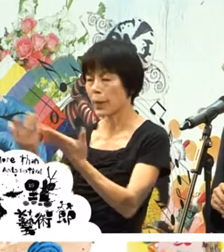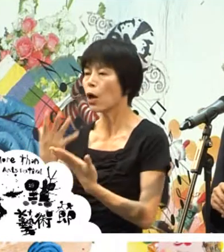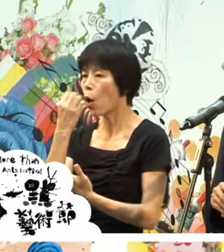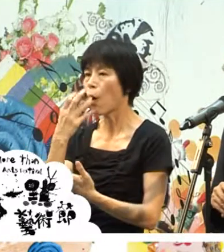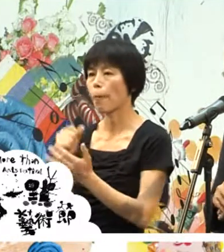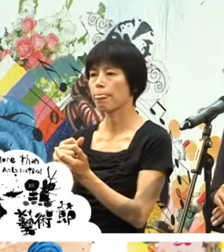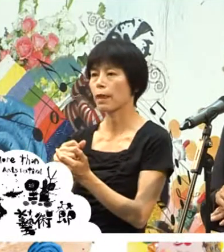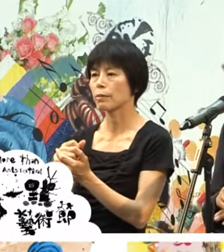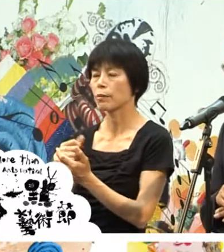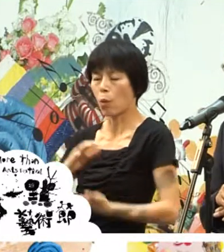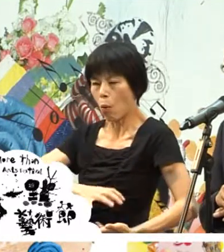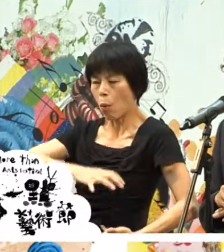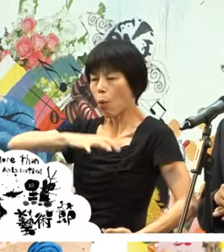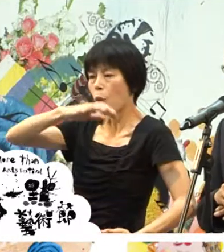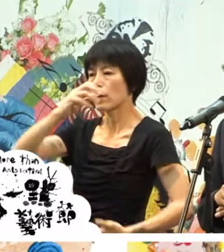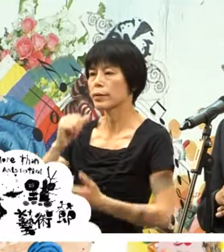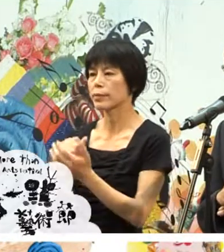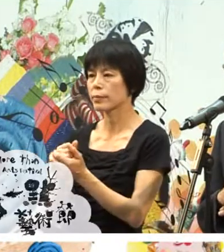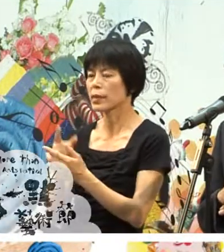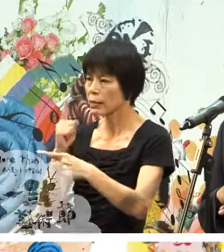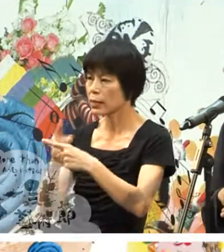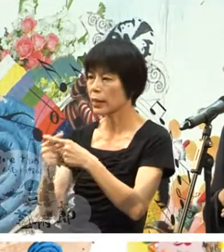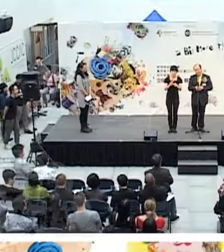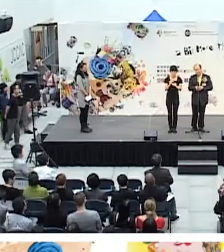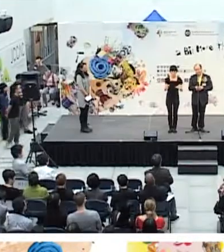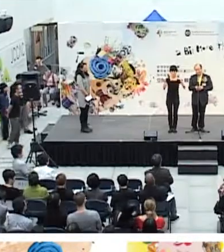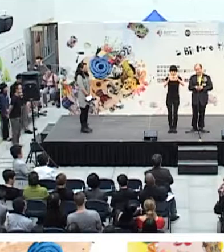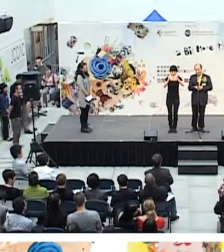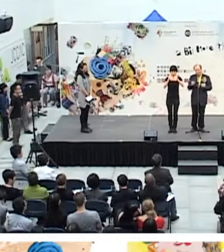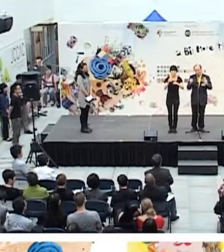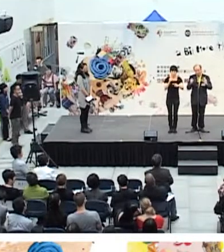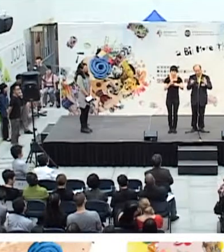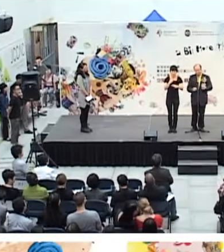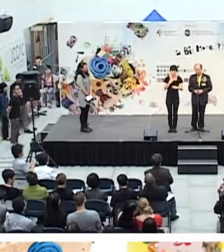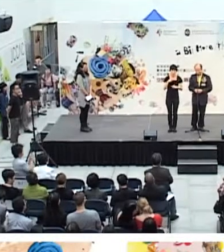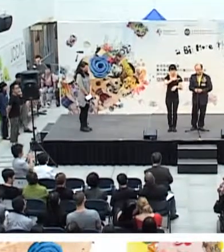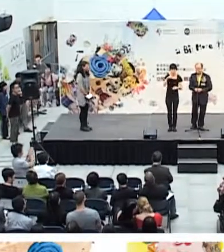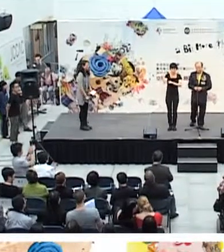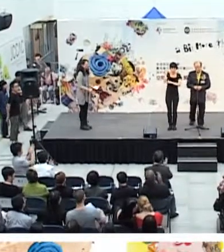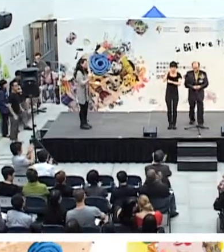個咁富庶嘅社會裏面咧，係真係能夠有個平等，大家一齊努力。